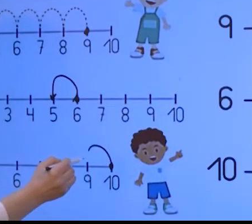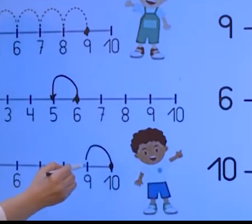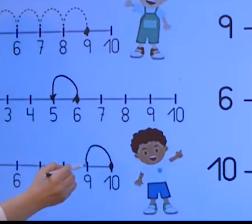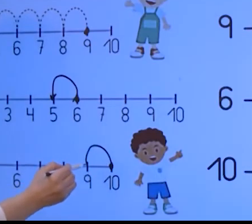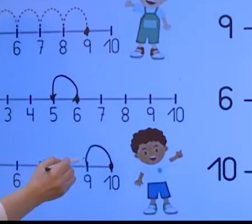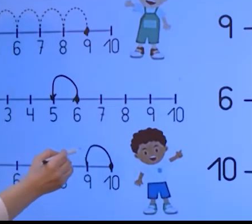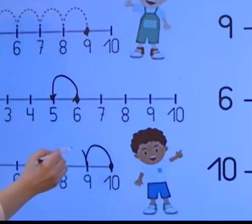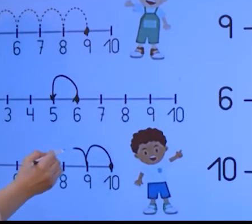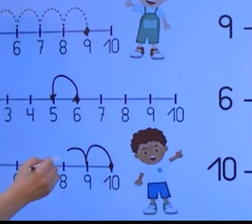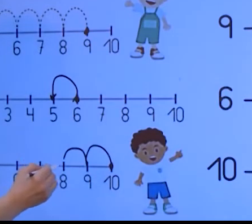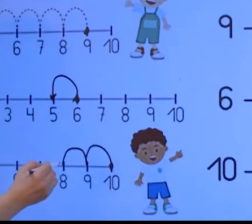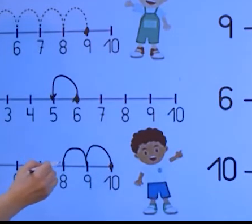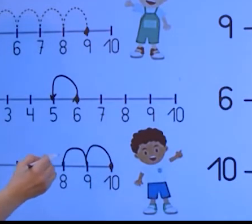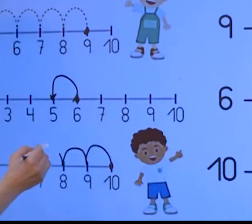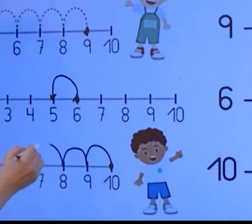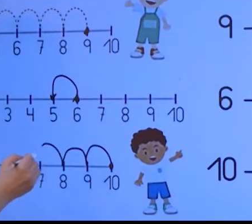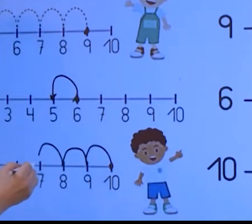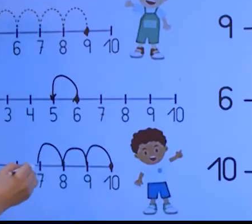1, 2, 3.